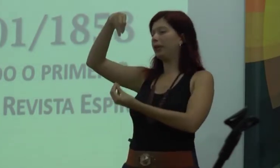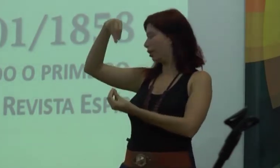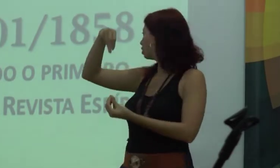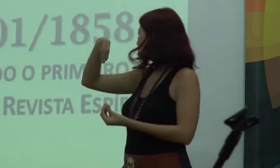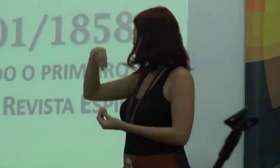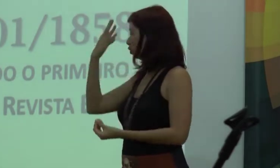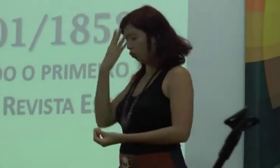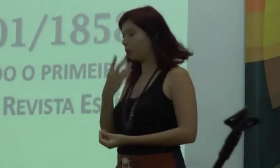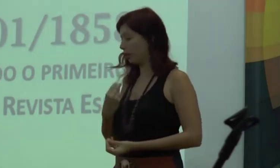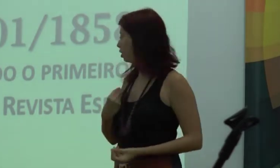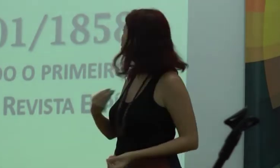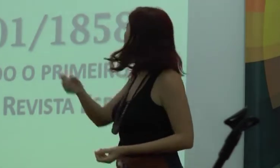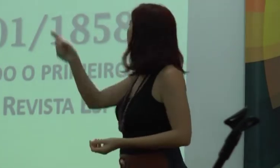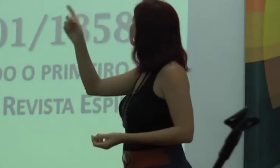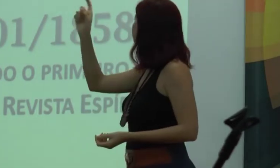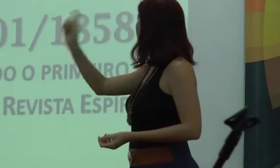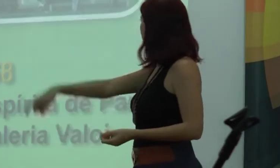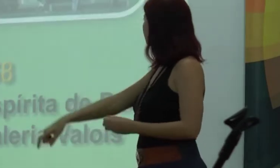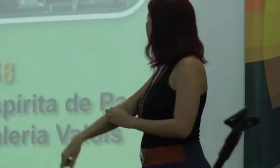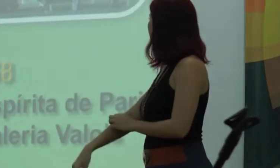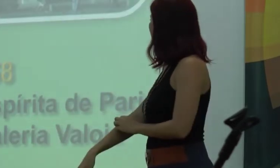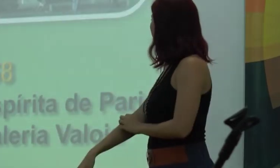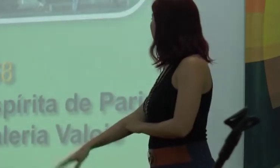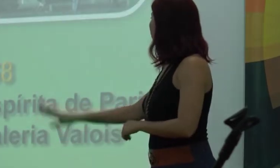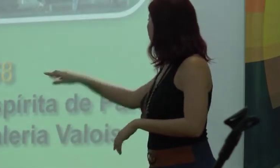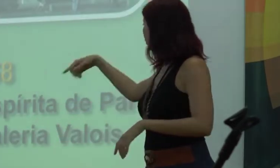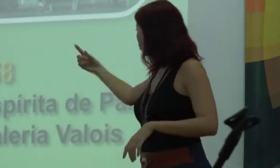essa da Revista Espírita.